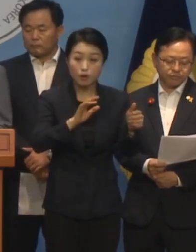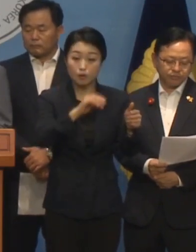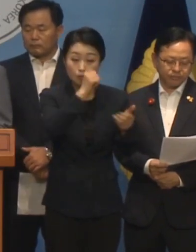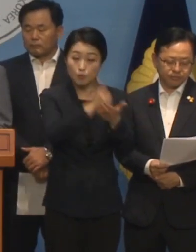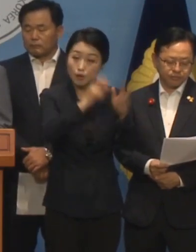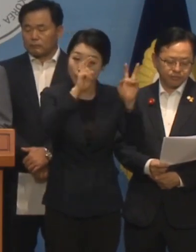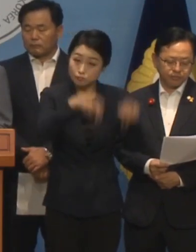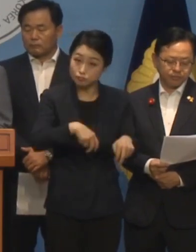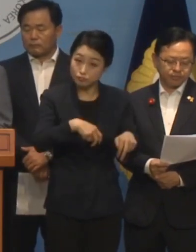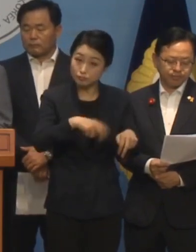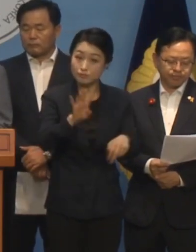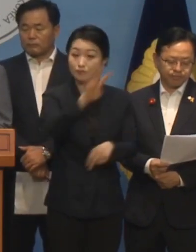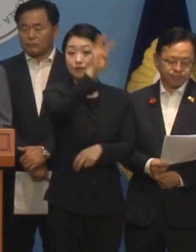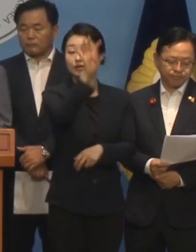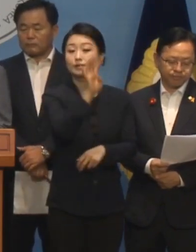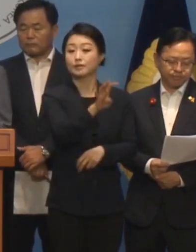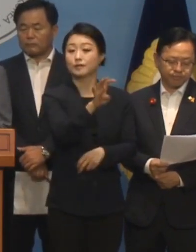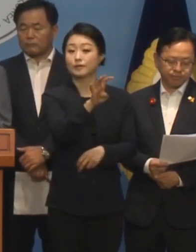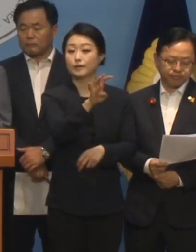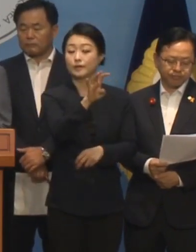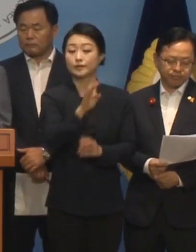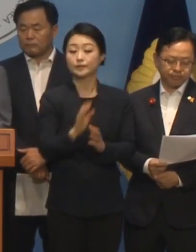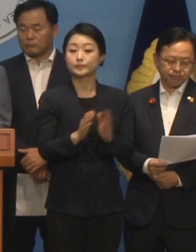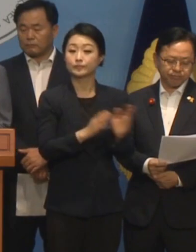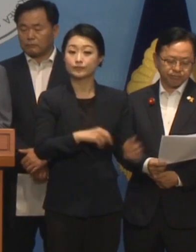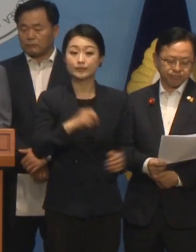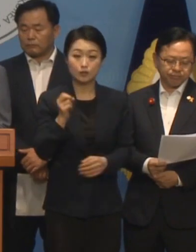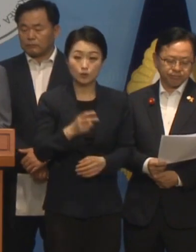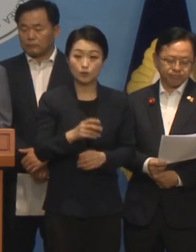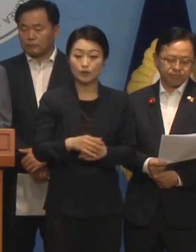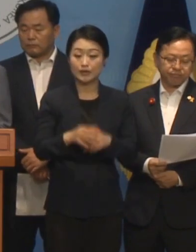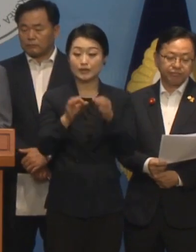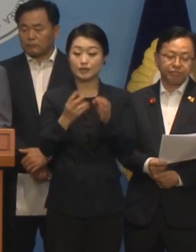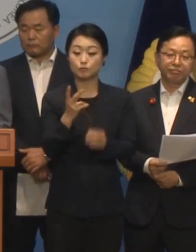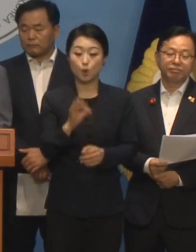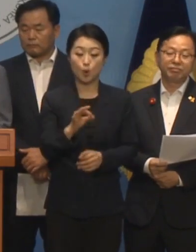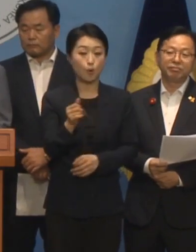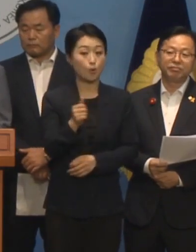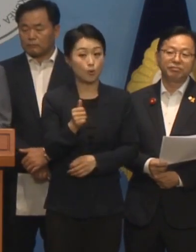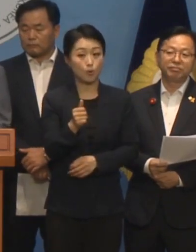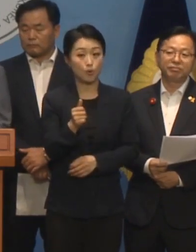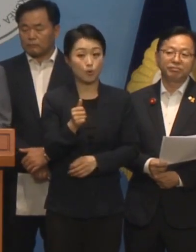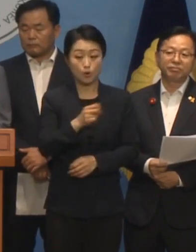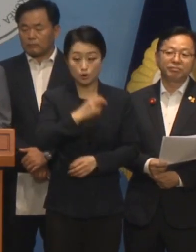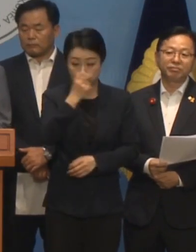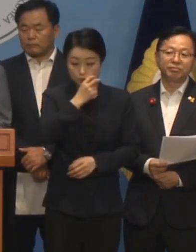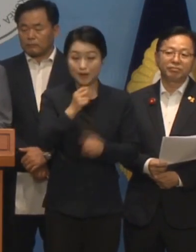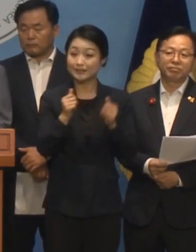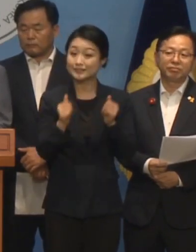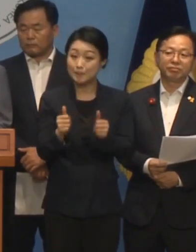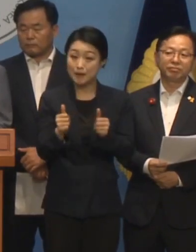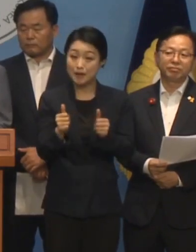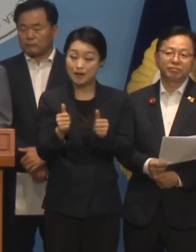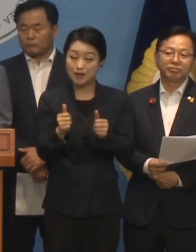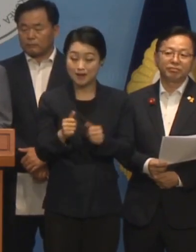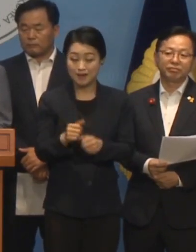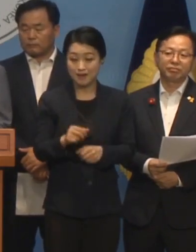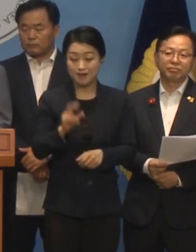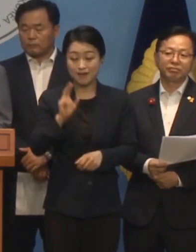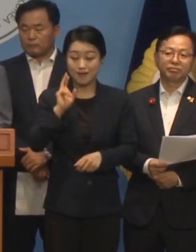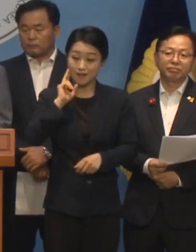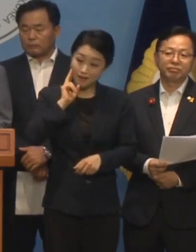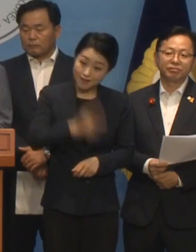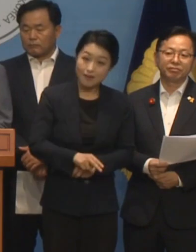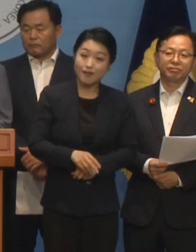말입니까? 한 발 더 나아가 김용 전 부원장의 수사와 재판은 더욱